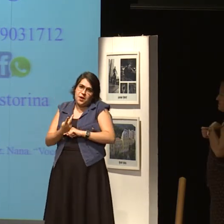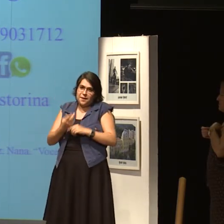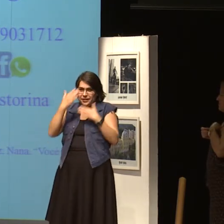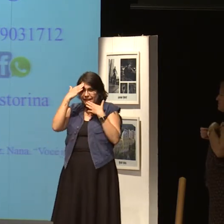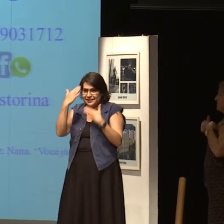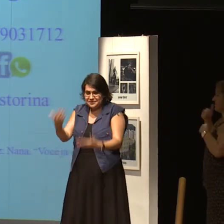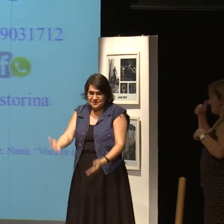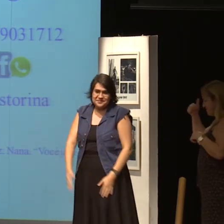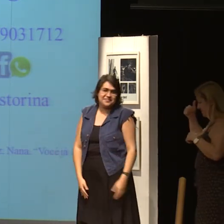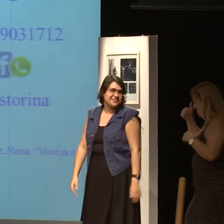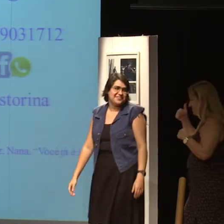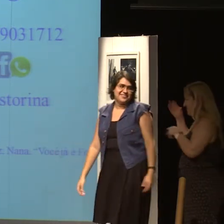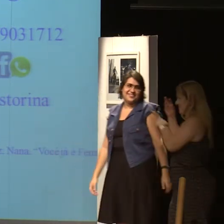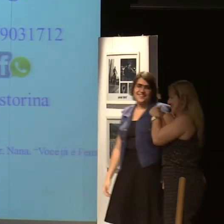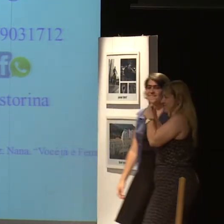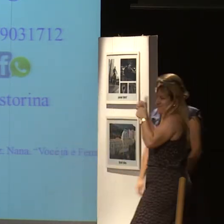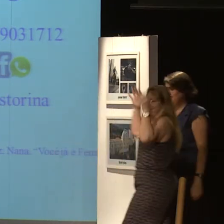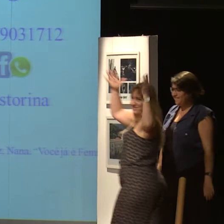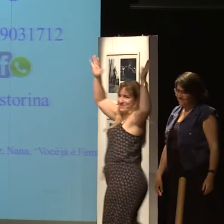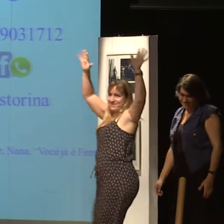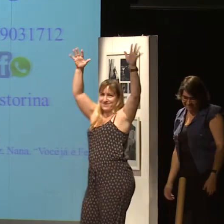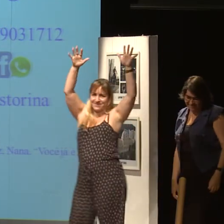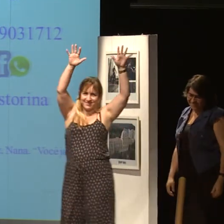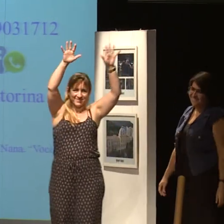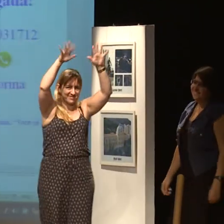vai mostrar um vídeo, vocês podem me procurar.